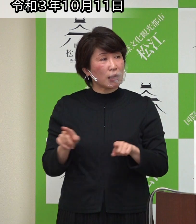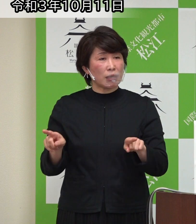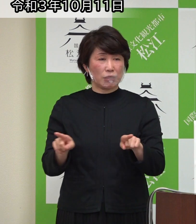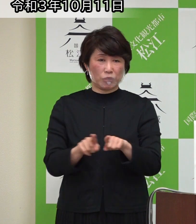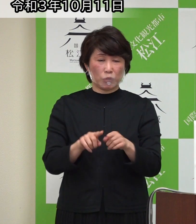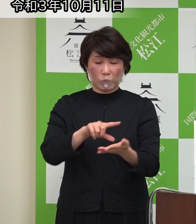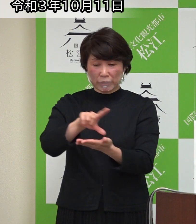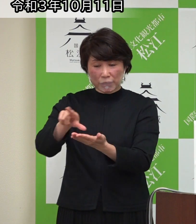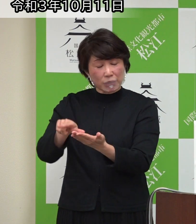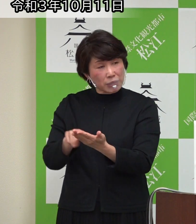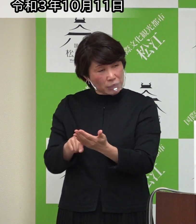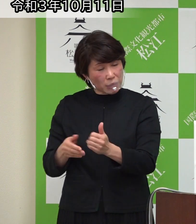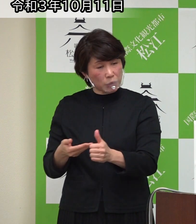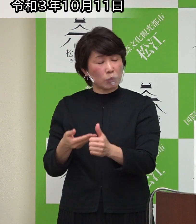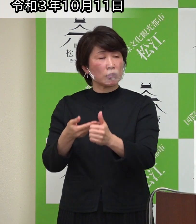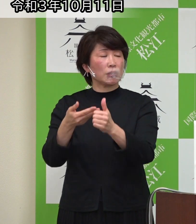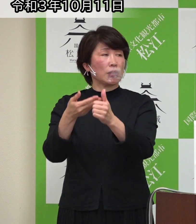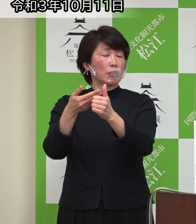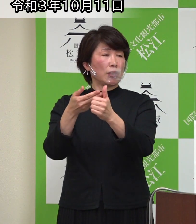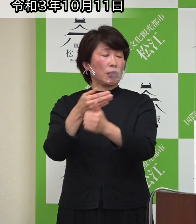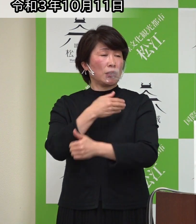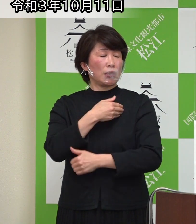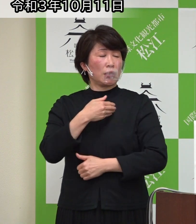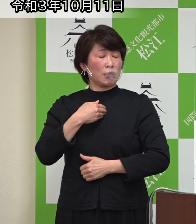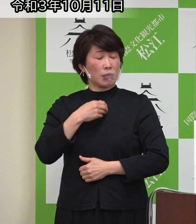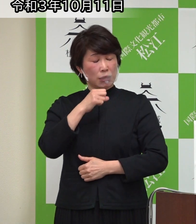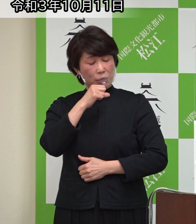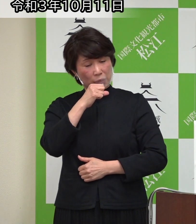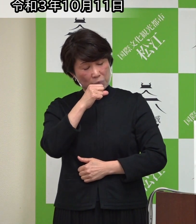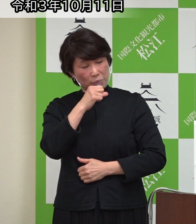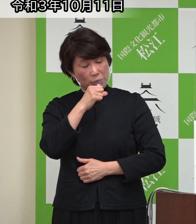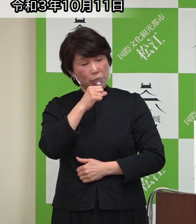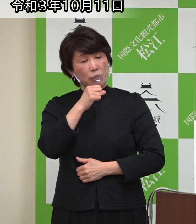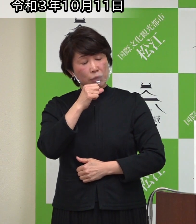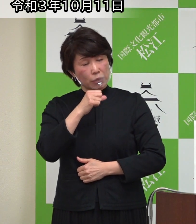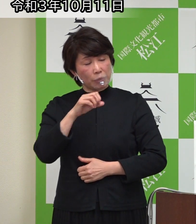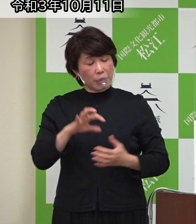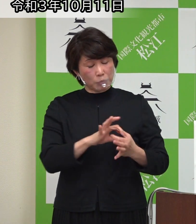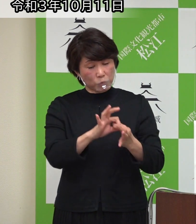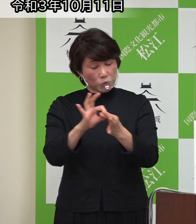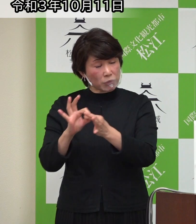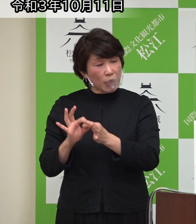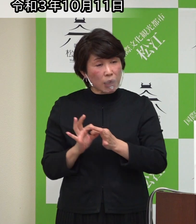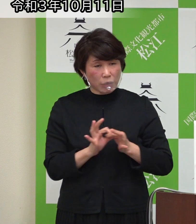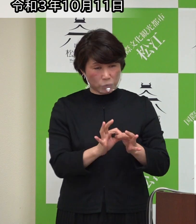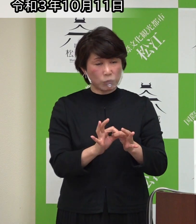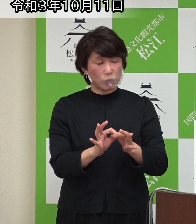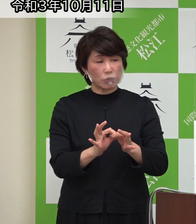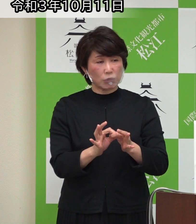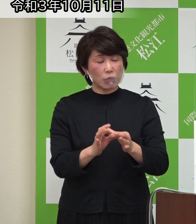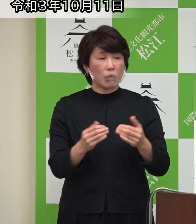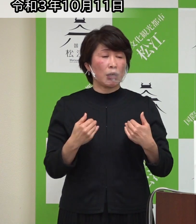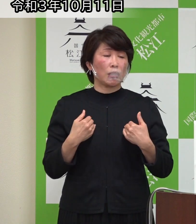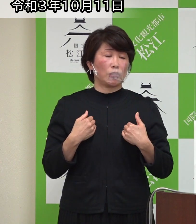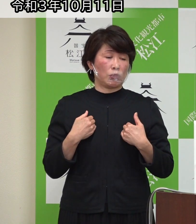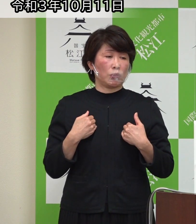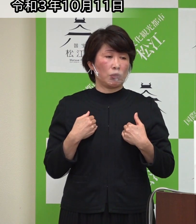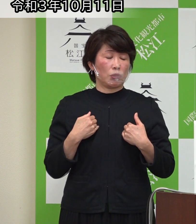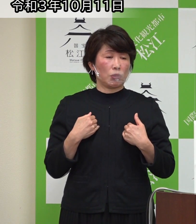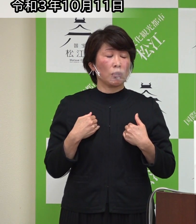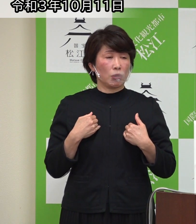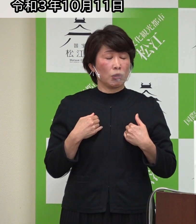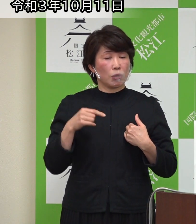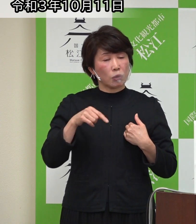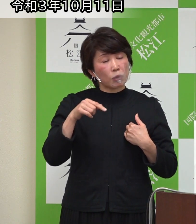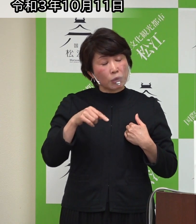っしゃる方はたくさんいらっしゃると思うんですね。ただそれがなかなかつなぎきれていないというか、ニーズもあって、で実際にそこで活躍したい